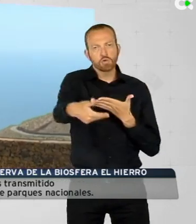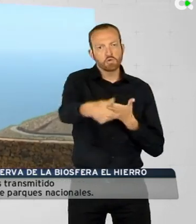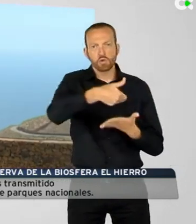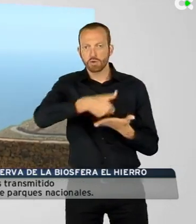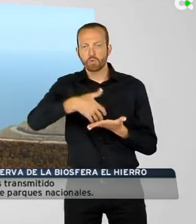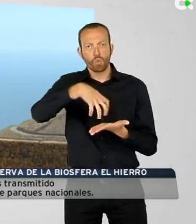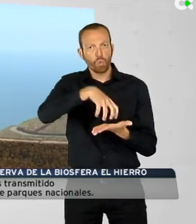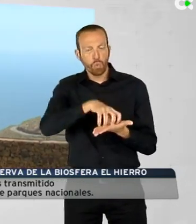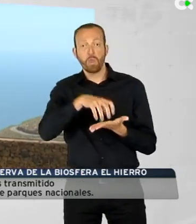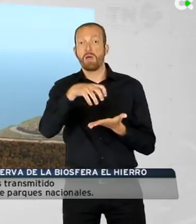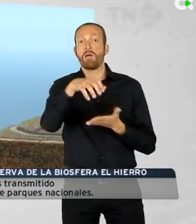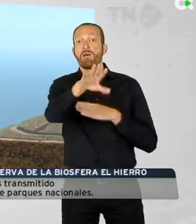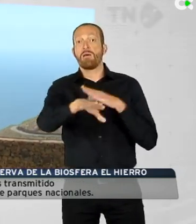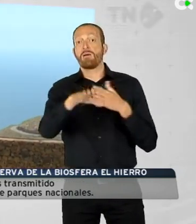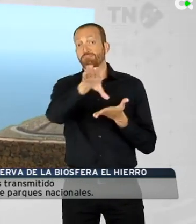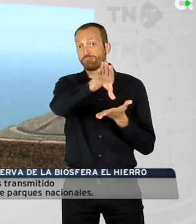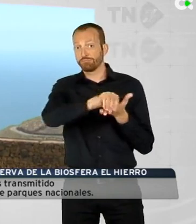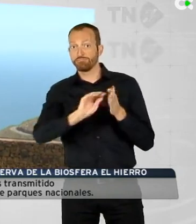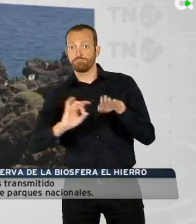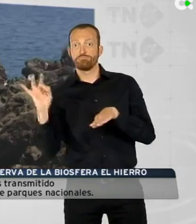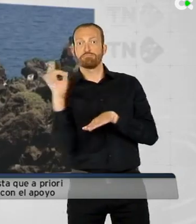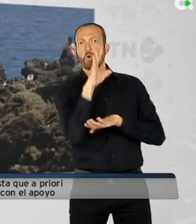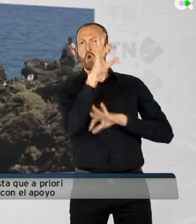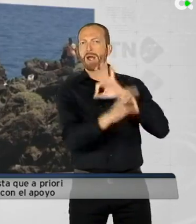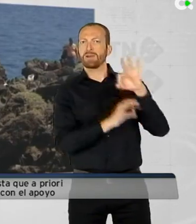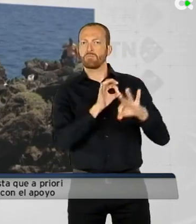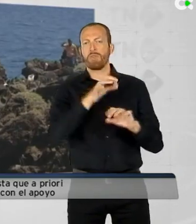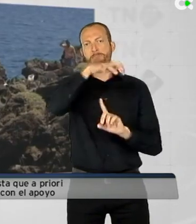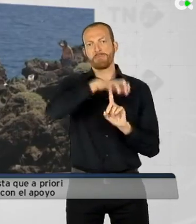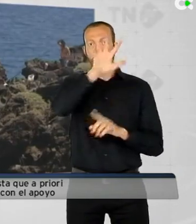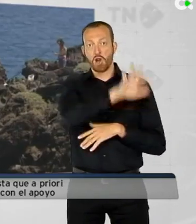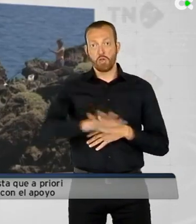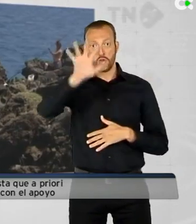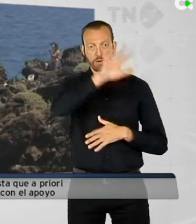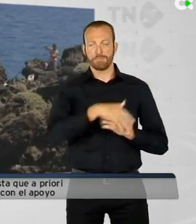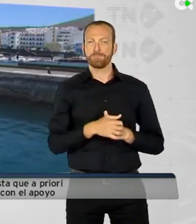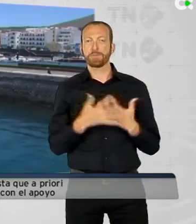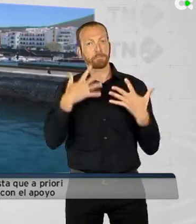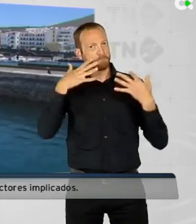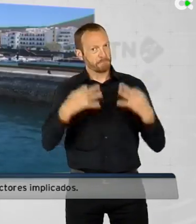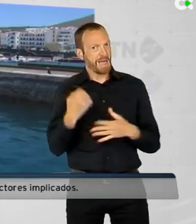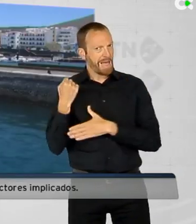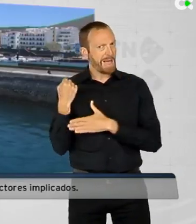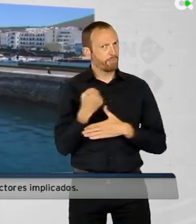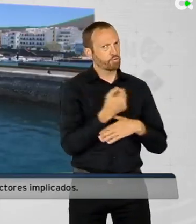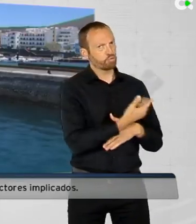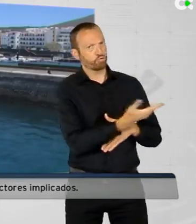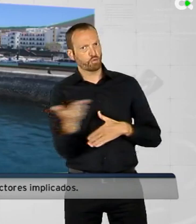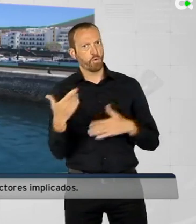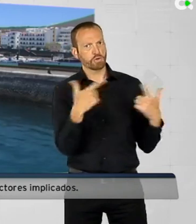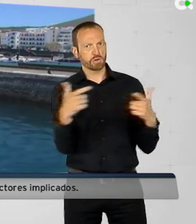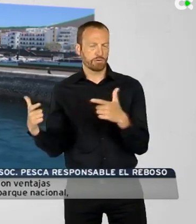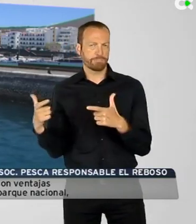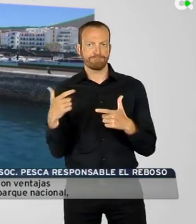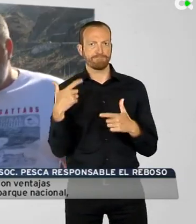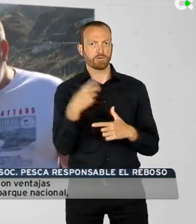estos sectores y se las hemos transmitido al organismo de parques nacionales. Una propuesta que a priori no ha contado con el apoyo de todos los sectores